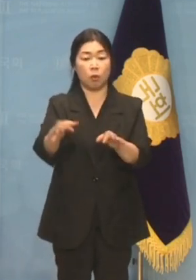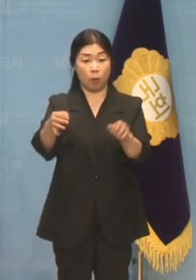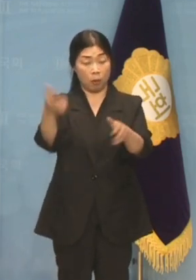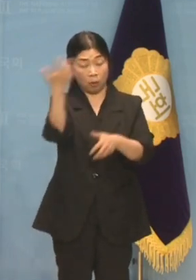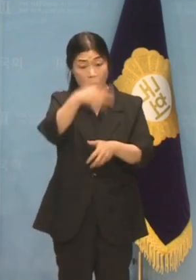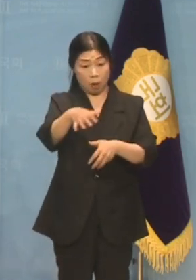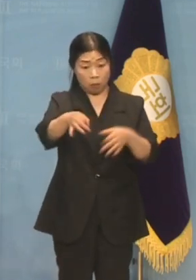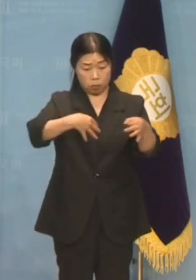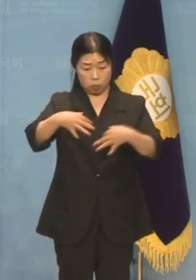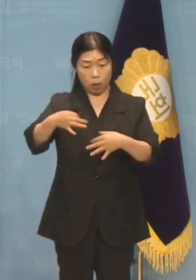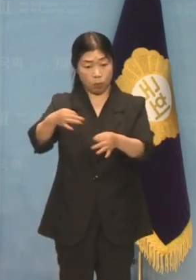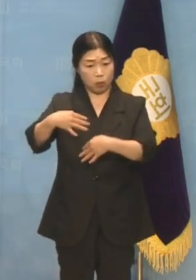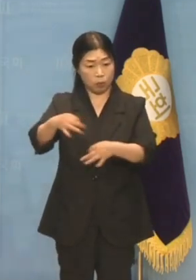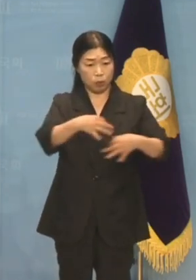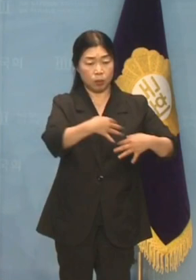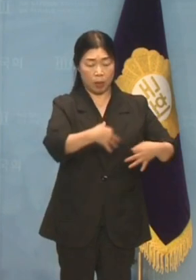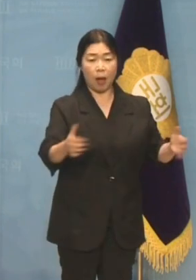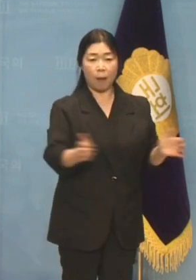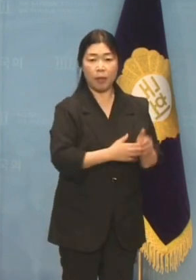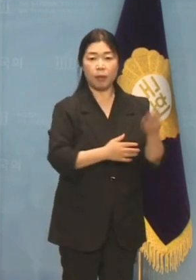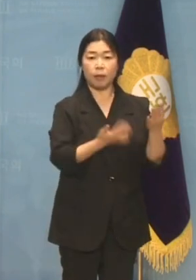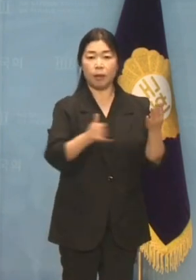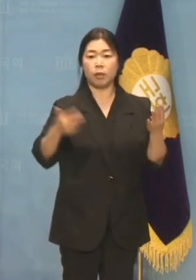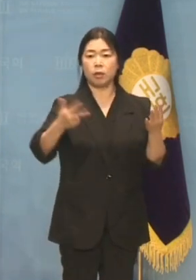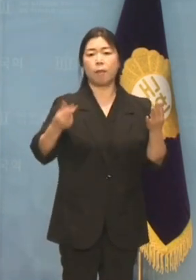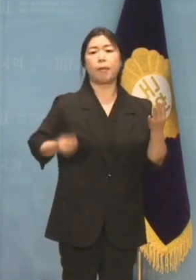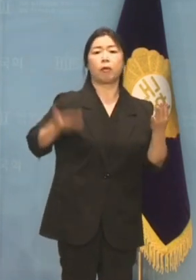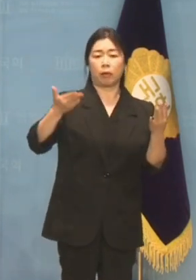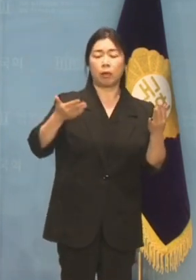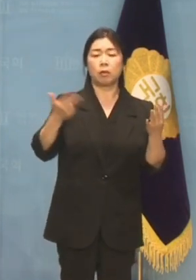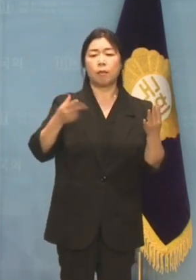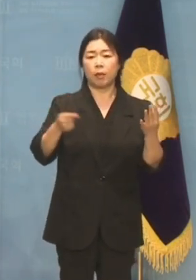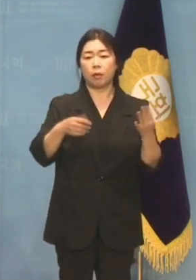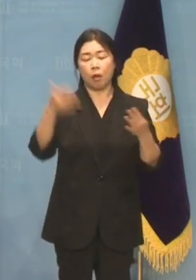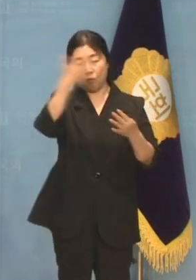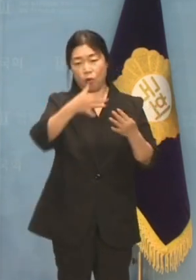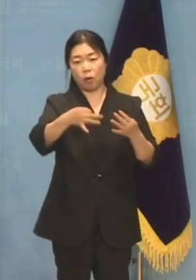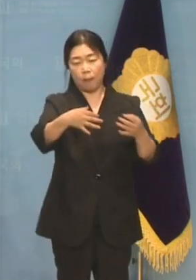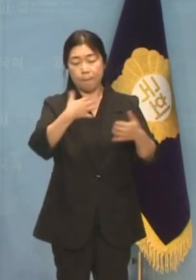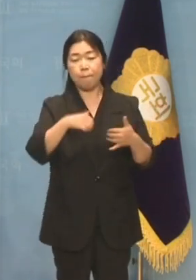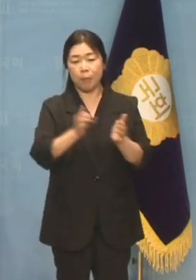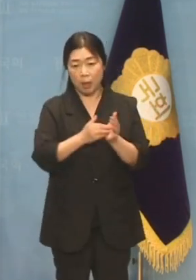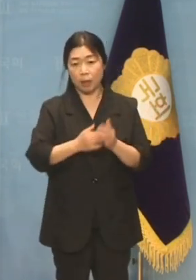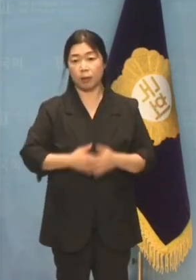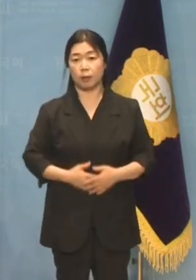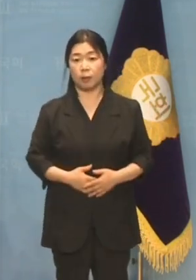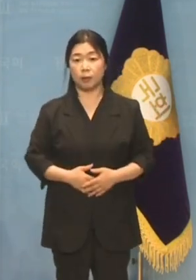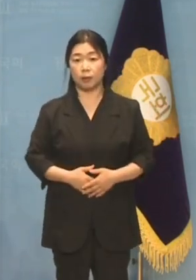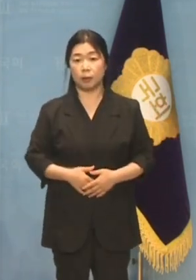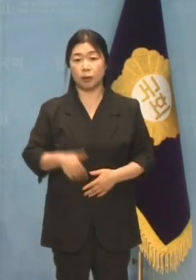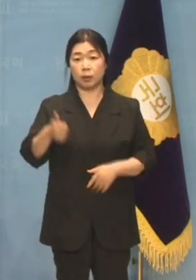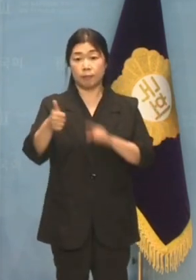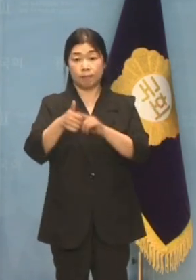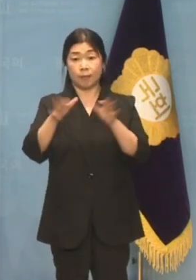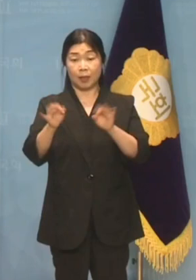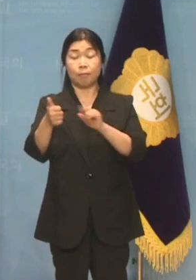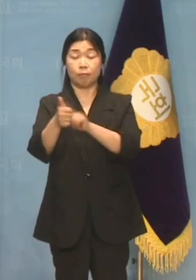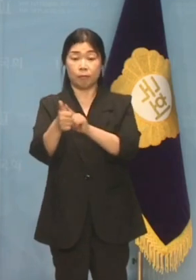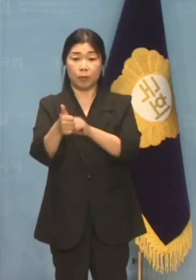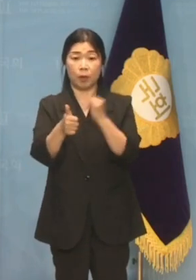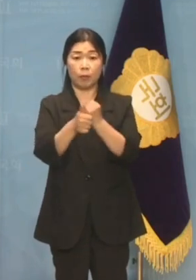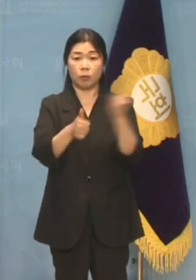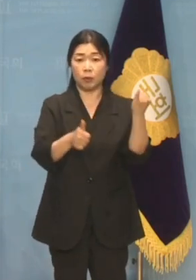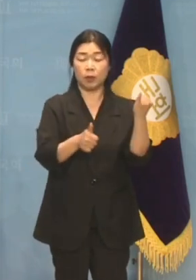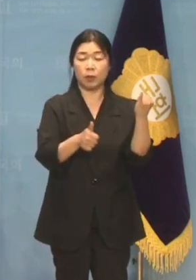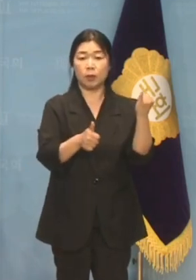총 7천만 원의 쪼개기 후원금을 받았습니다. 김기현 의원의 배우자의 이종사촌